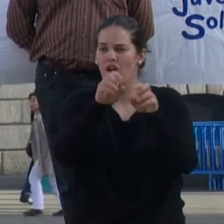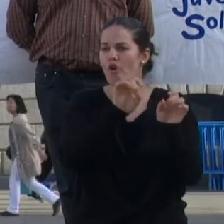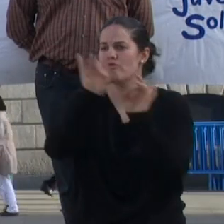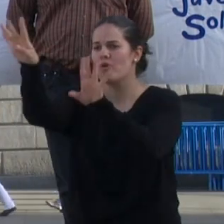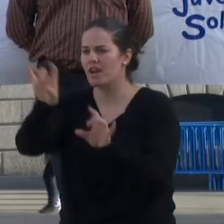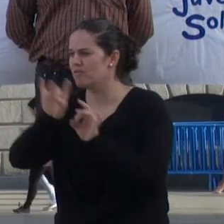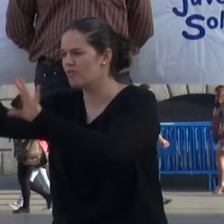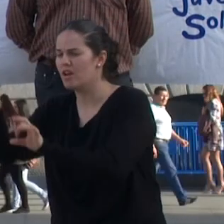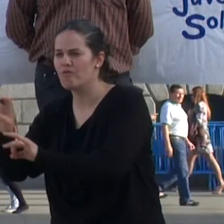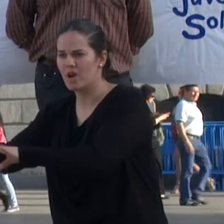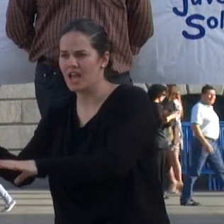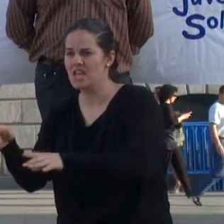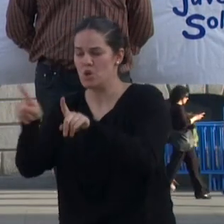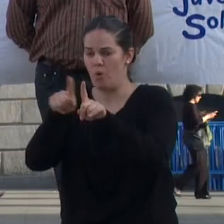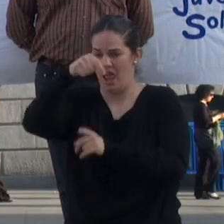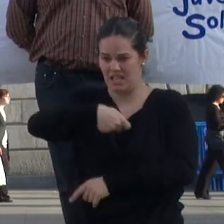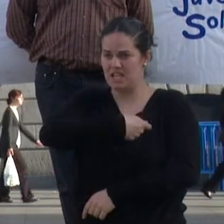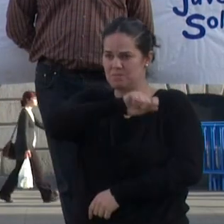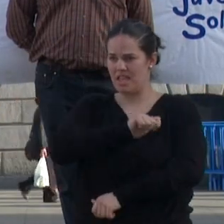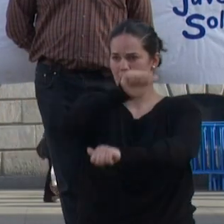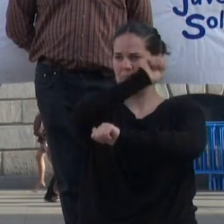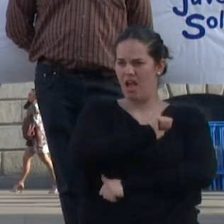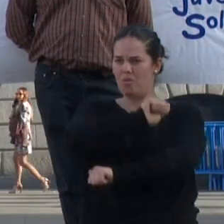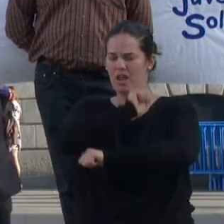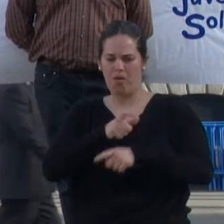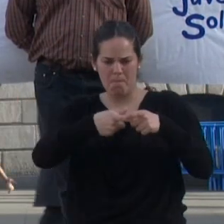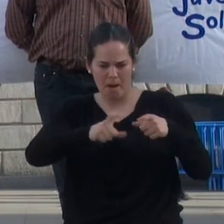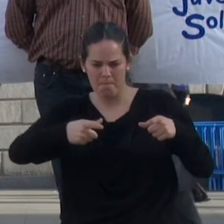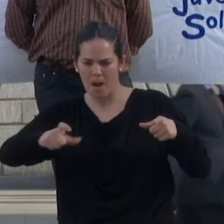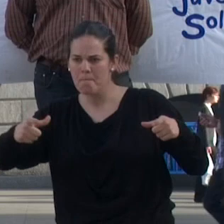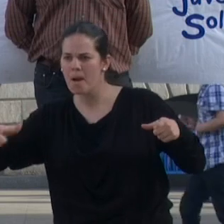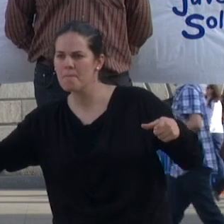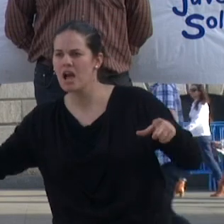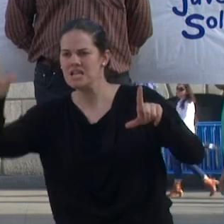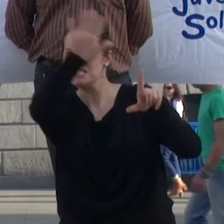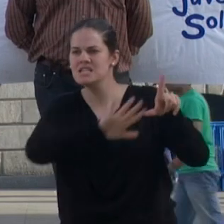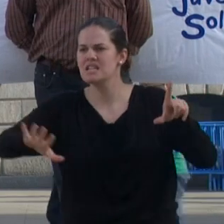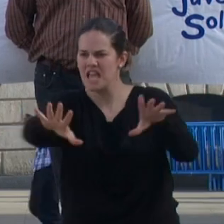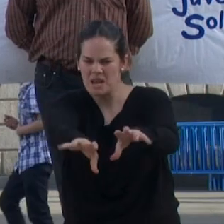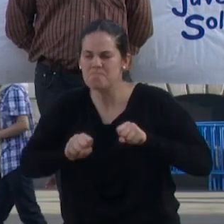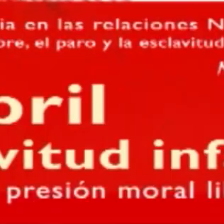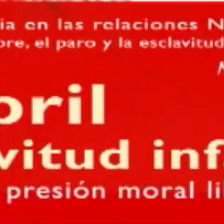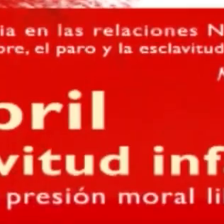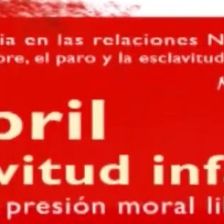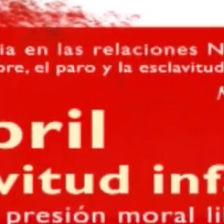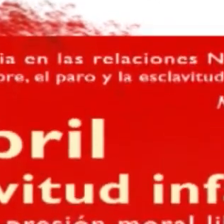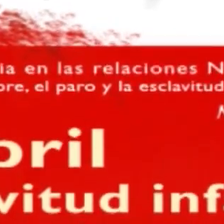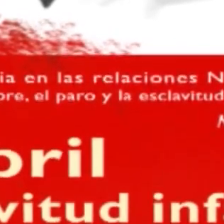serie. El imperio Inditex está manchado con la sangre de los